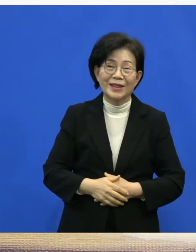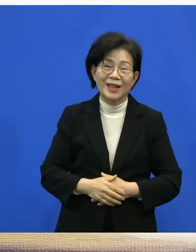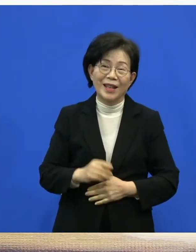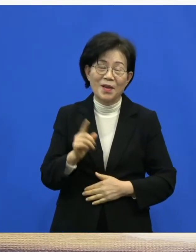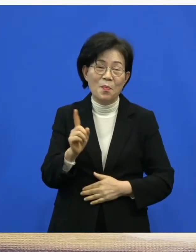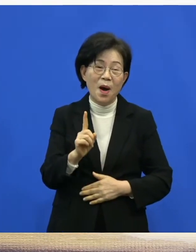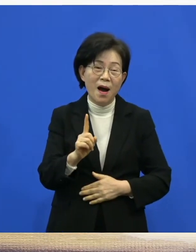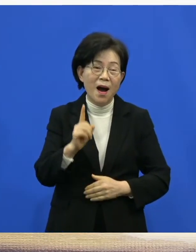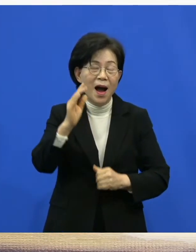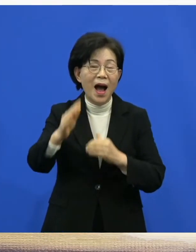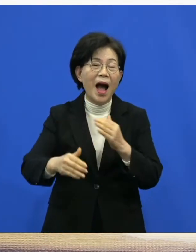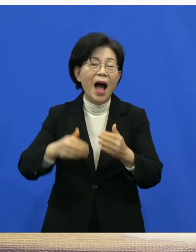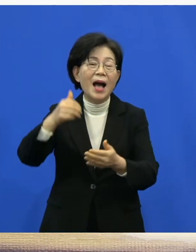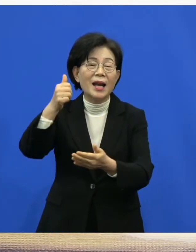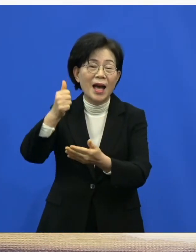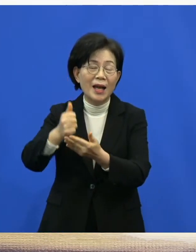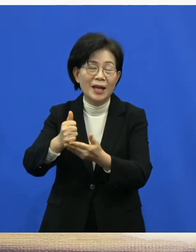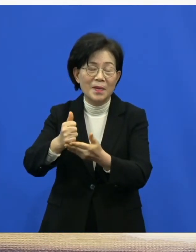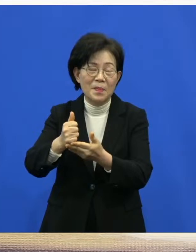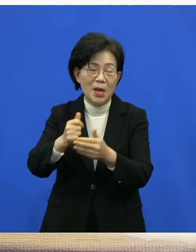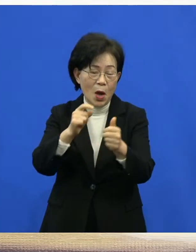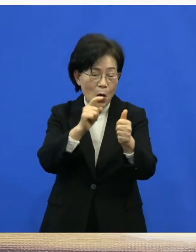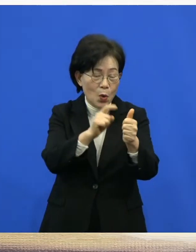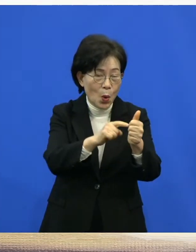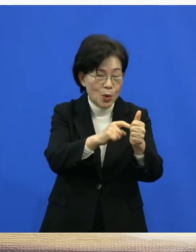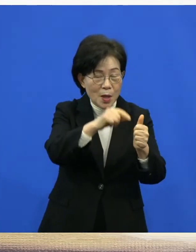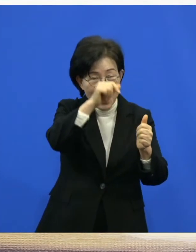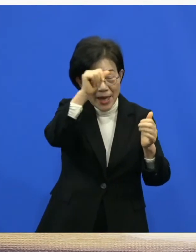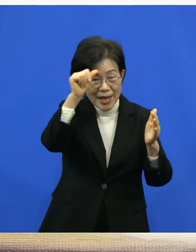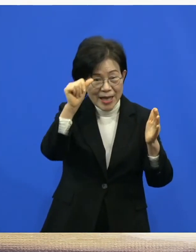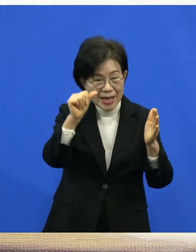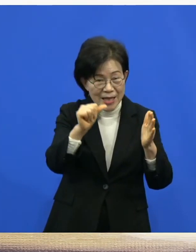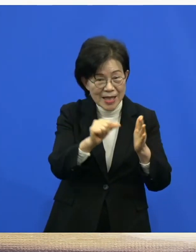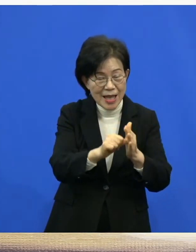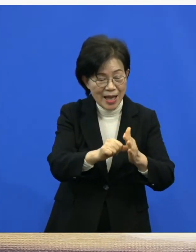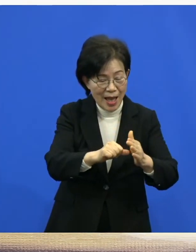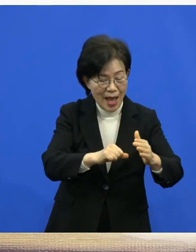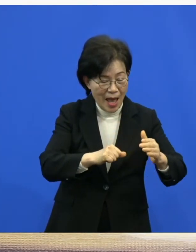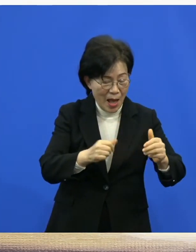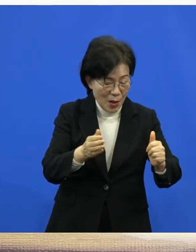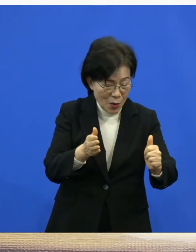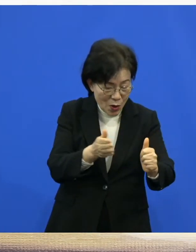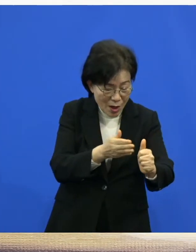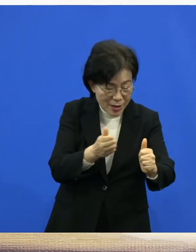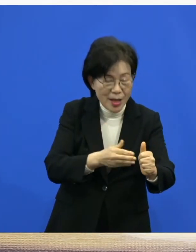이건 뭐예요? 하나님이 뭔가의 요셉의 생애에 역사를 하고 있다는 거예요.